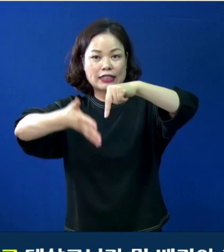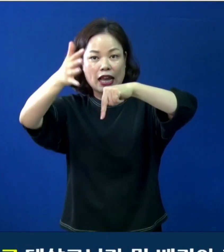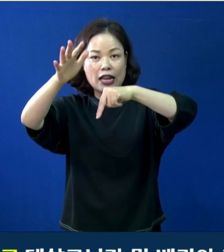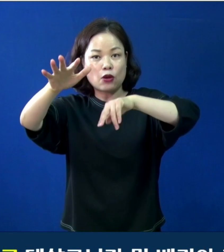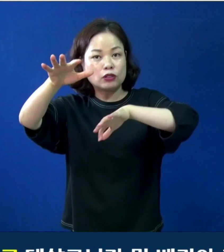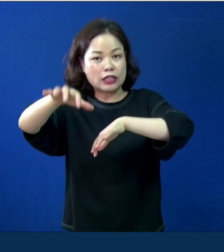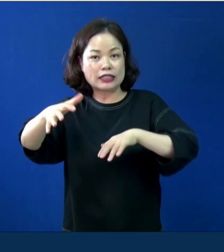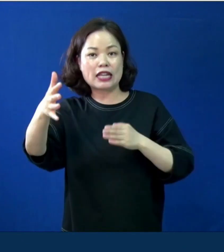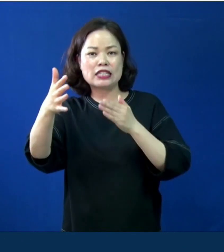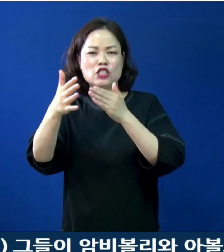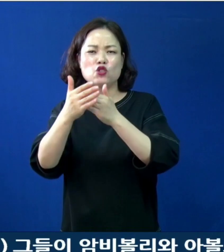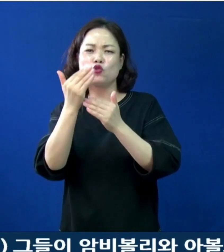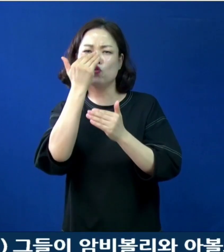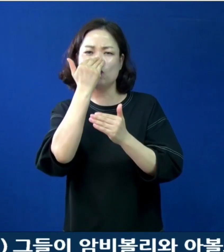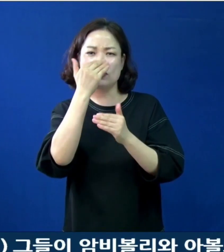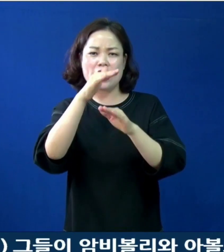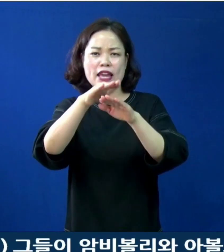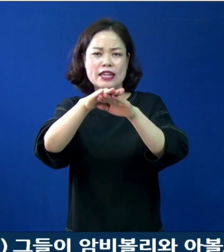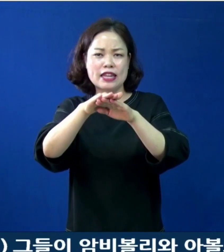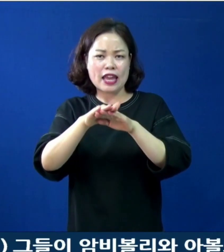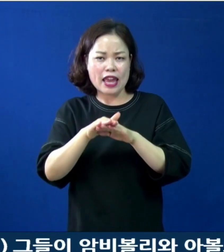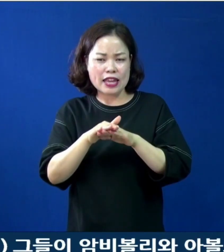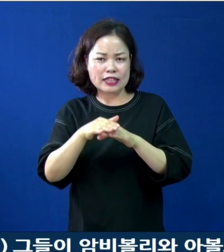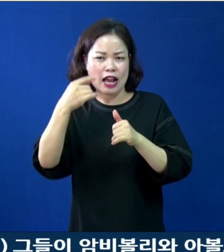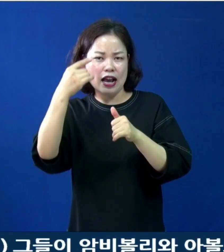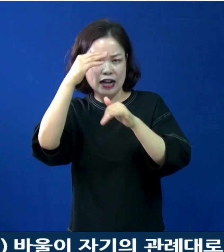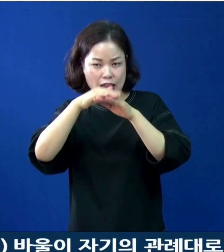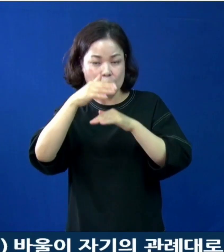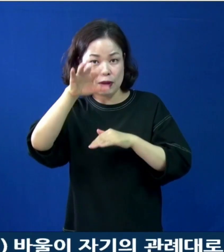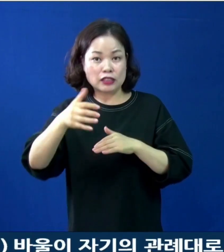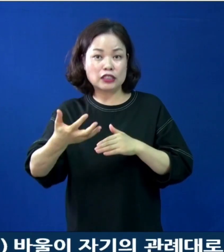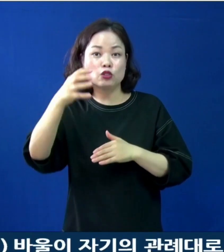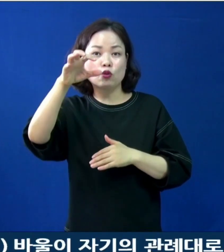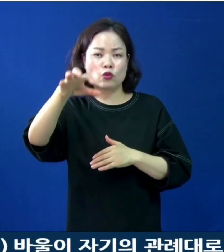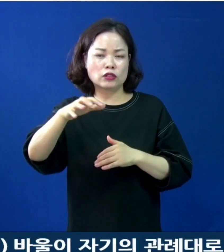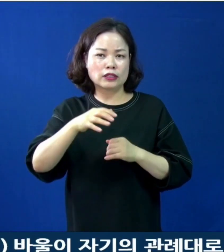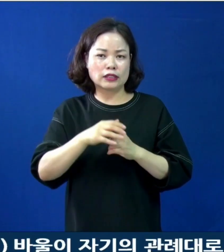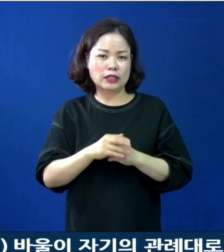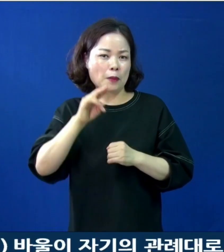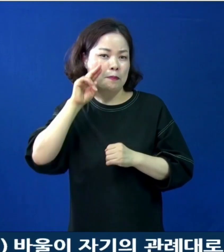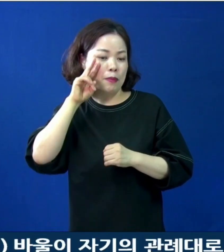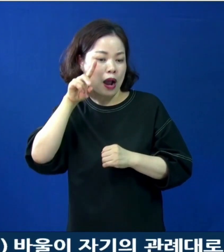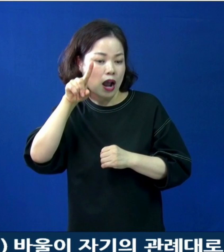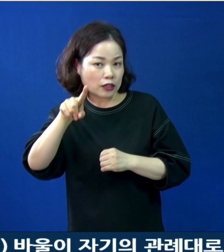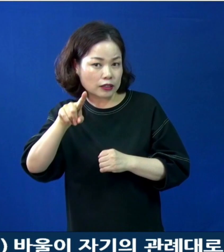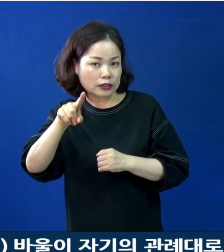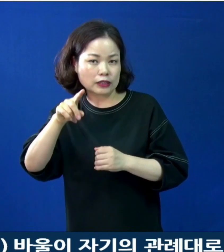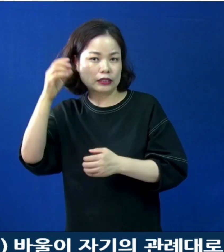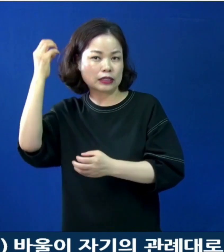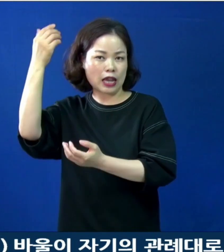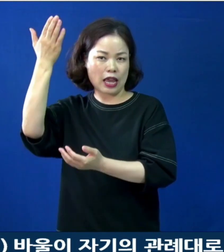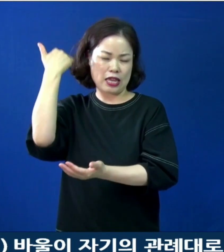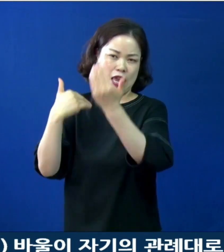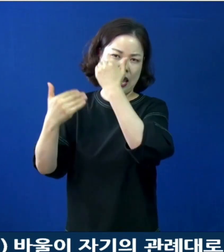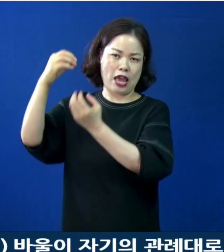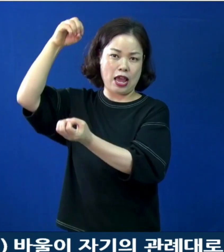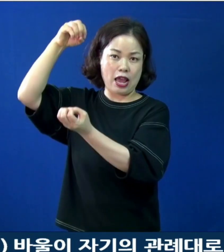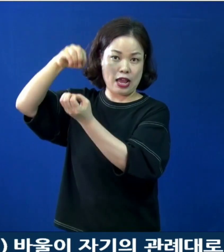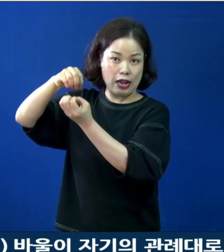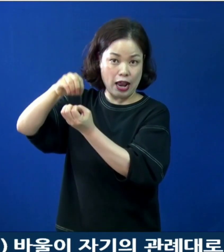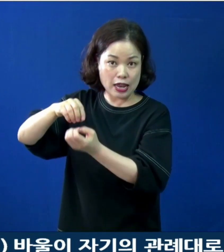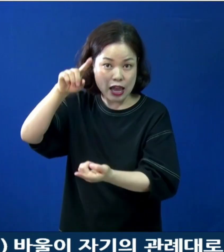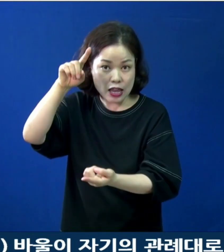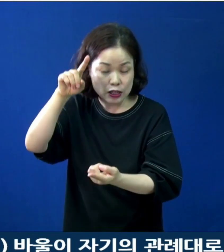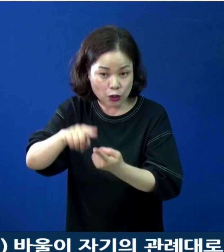거기 유대인의 회당이 있는지라. 바울이 자기의 관례대로 그들에게로 들어가서 새